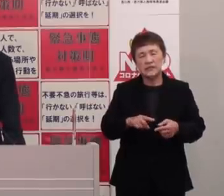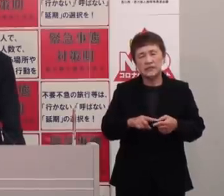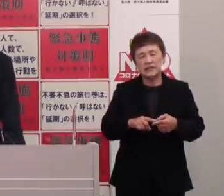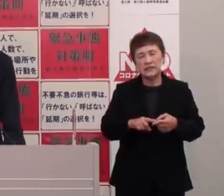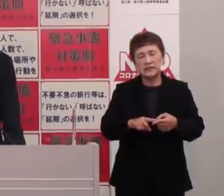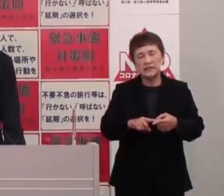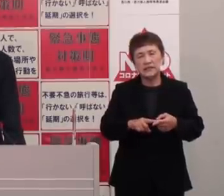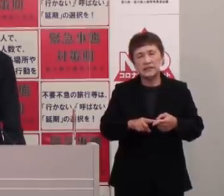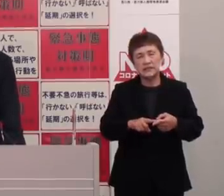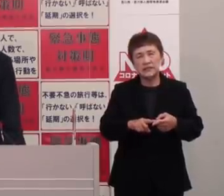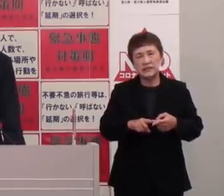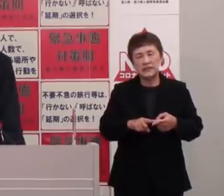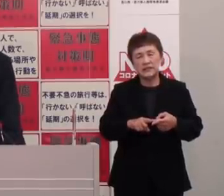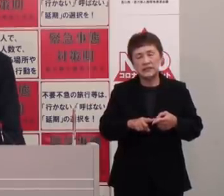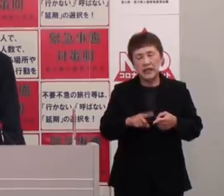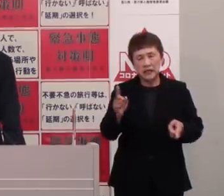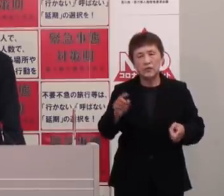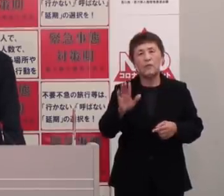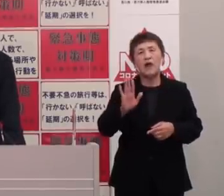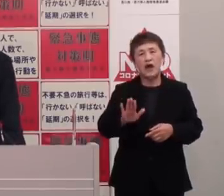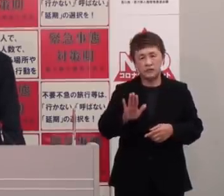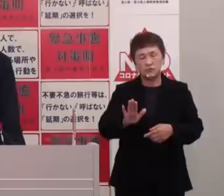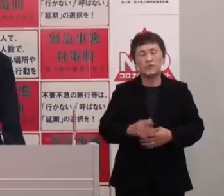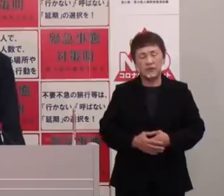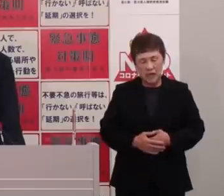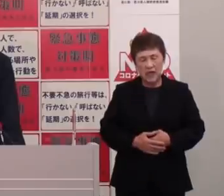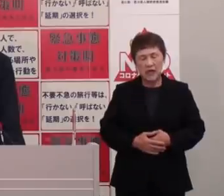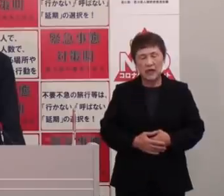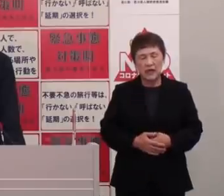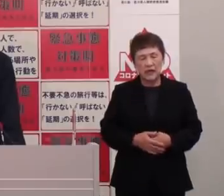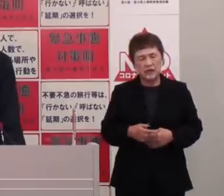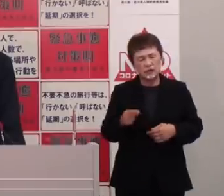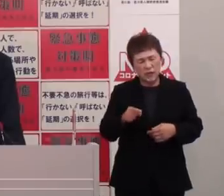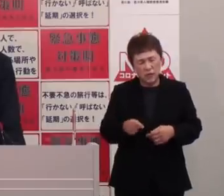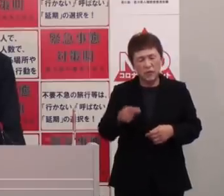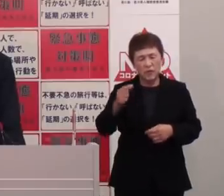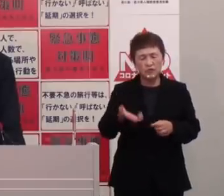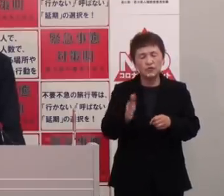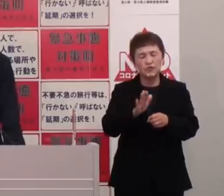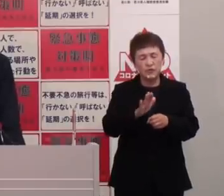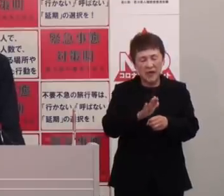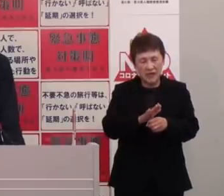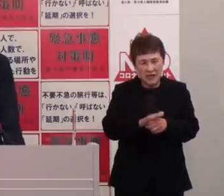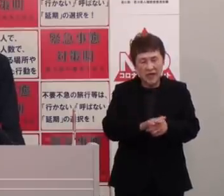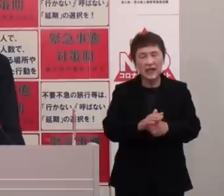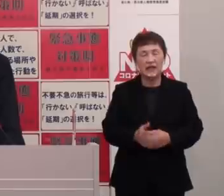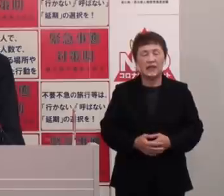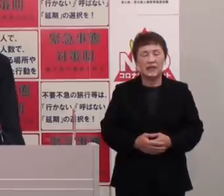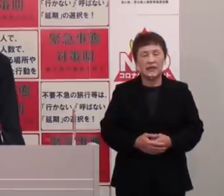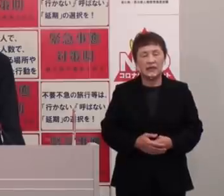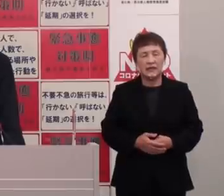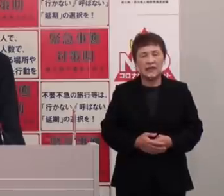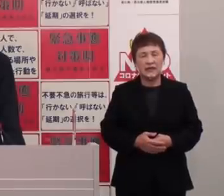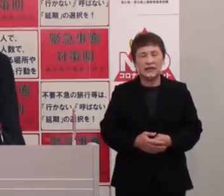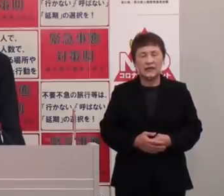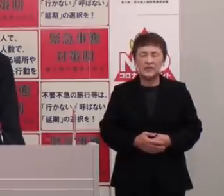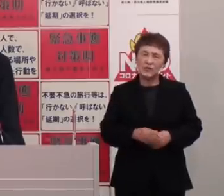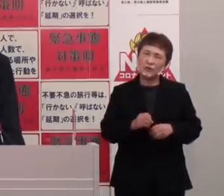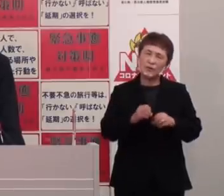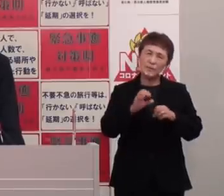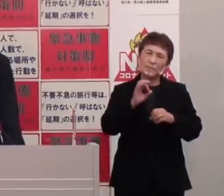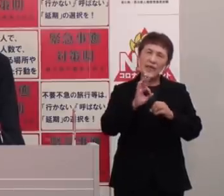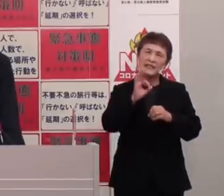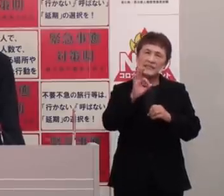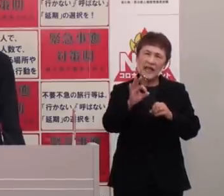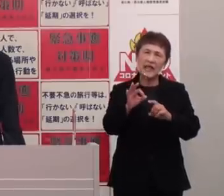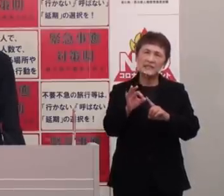した点もあるということも含めて、まあ、メッセージ性というものをどこまで